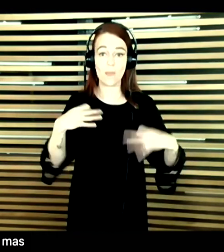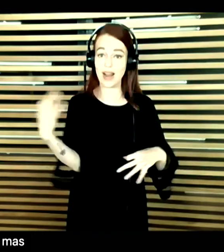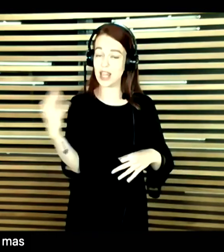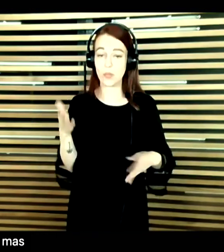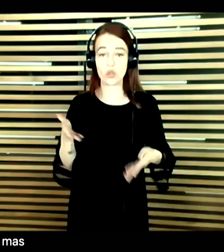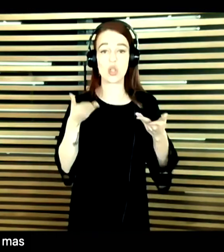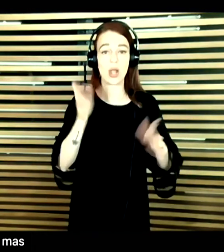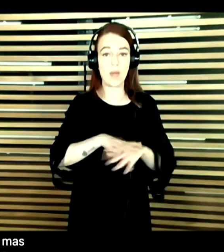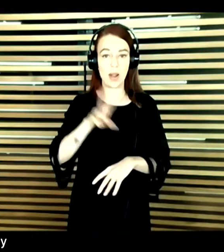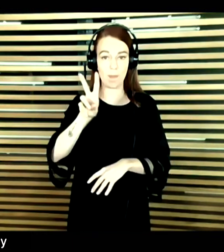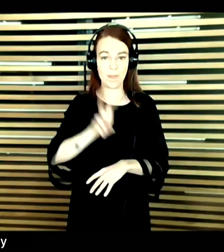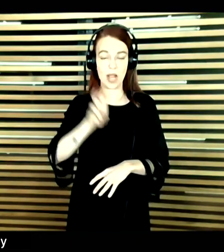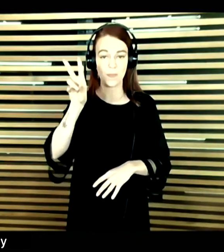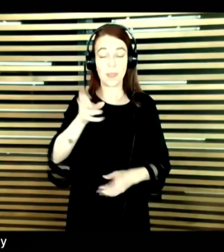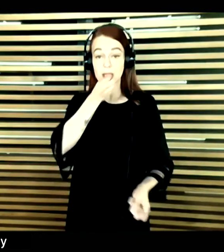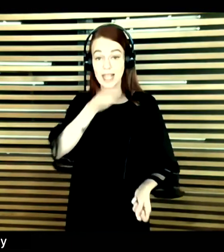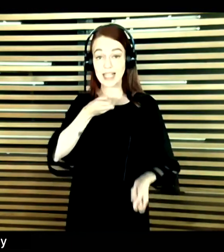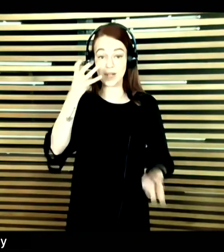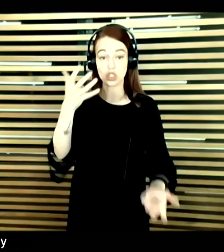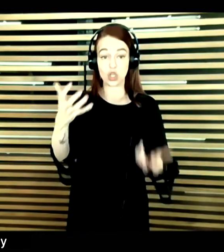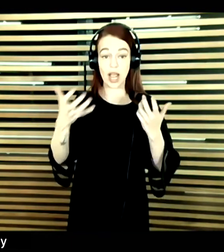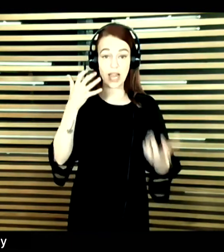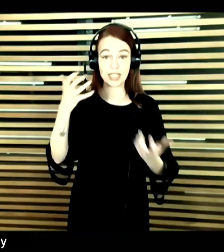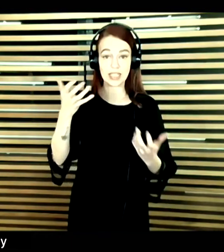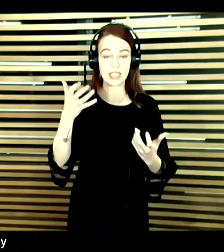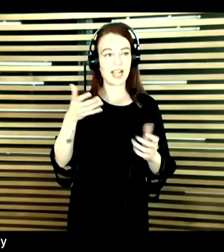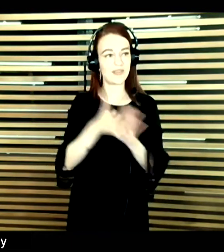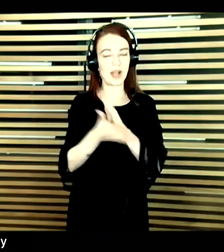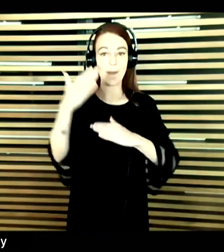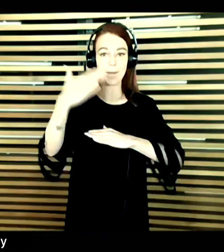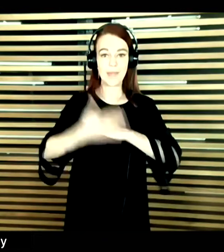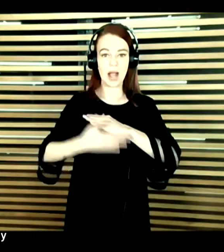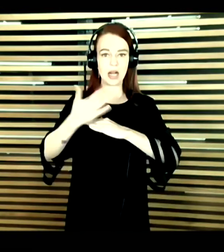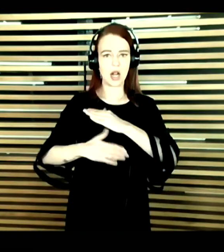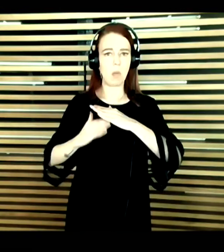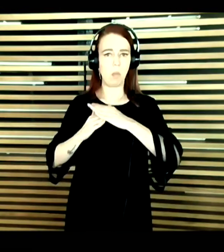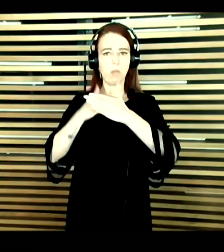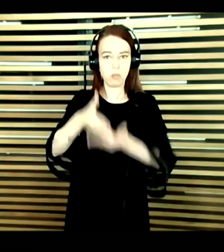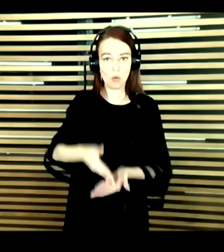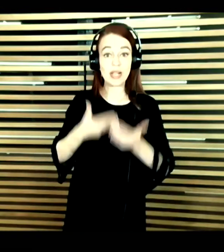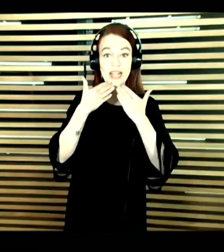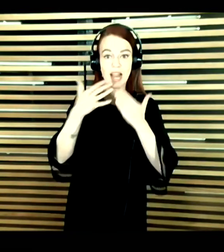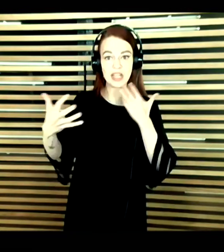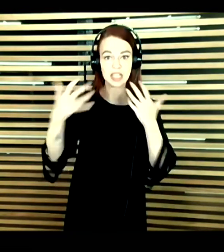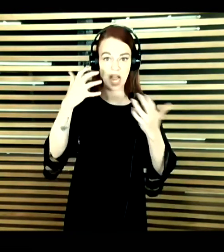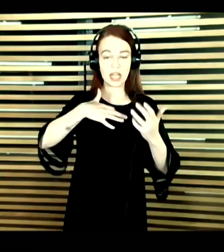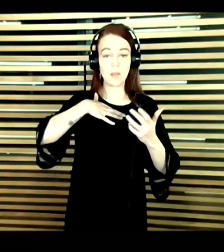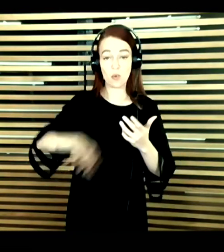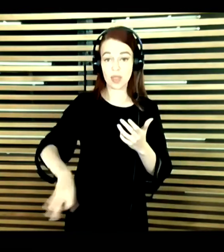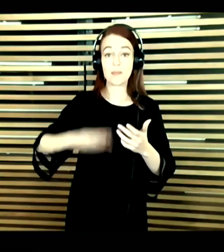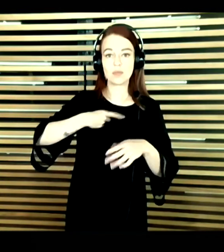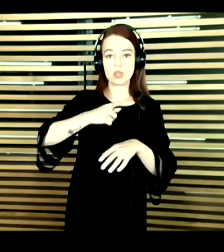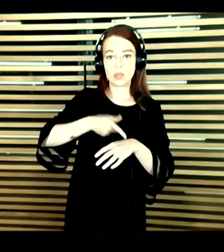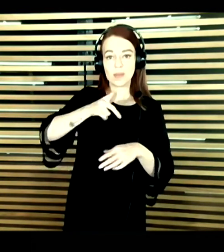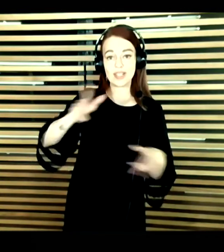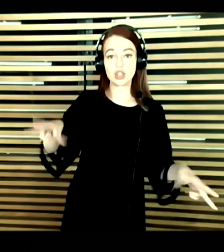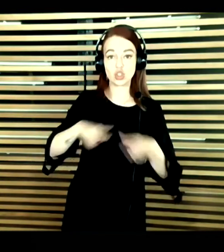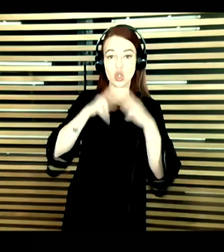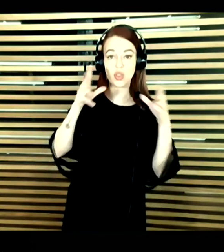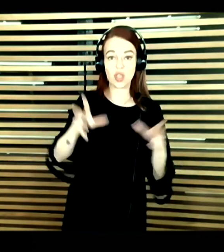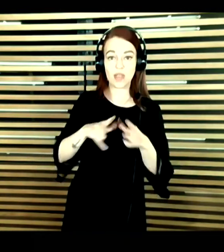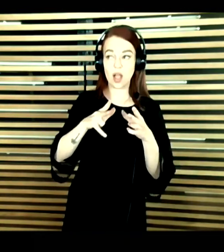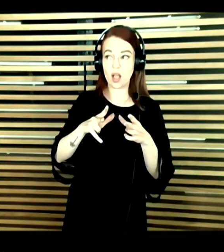artística permite a las personas trascender barreras y dificultades y al mismo tiempo transmitir a la sociedad otras realidades que